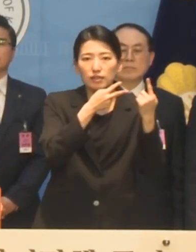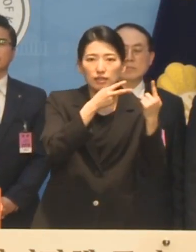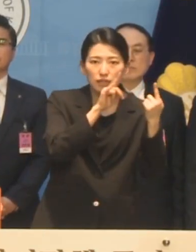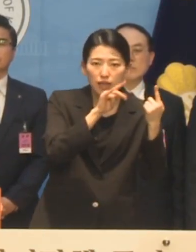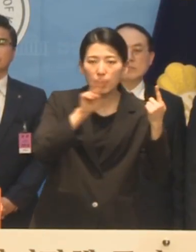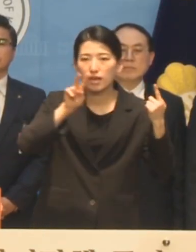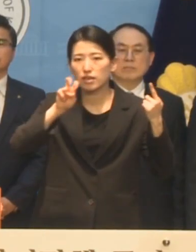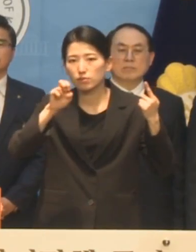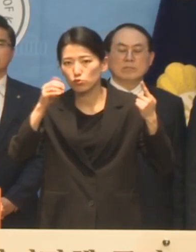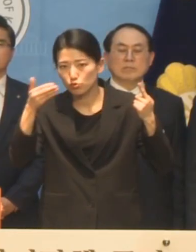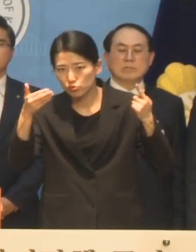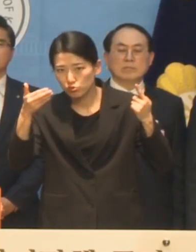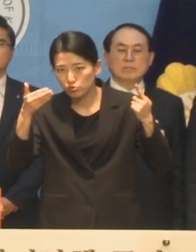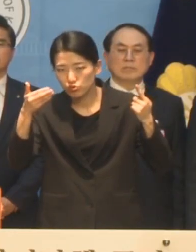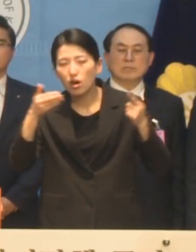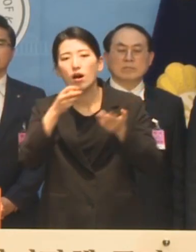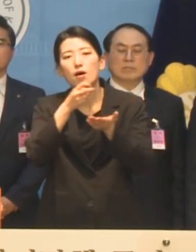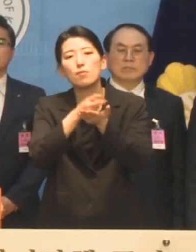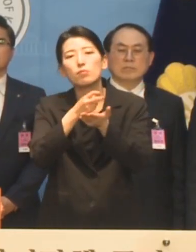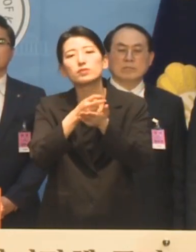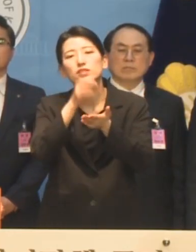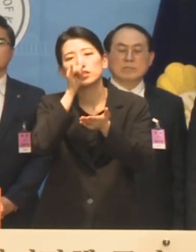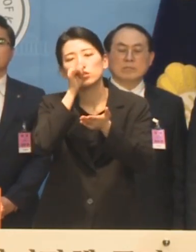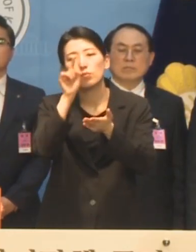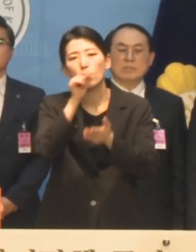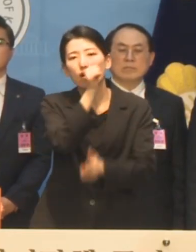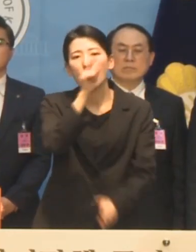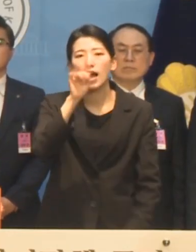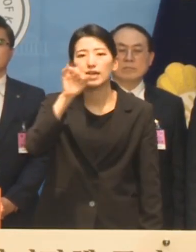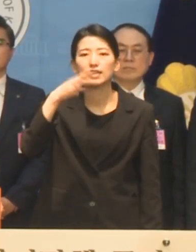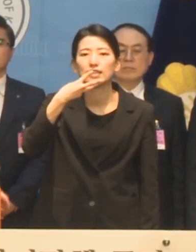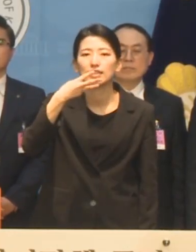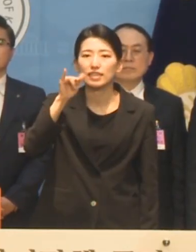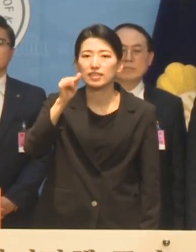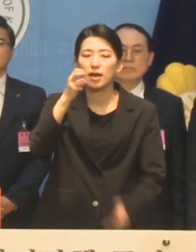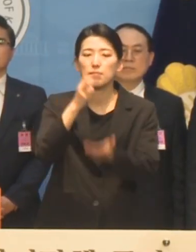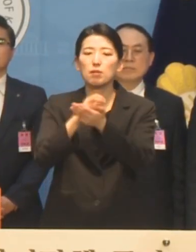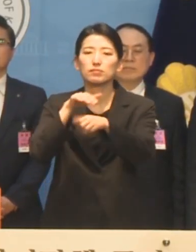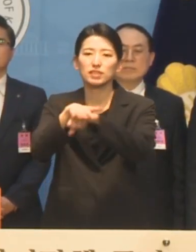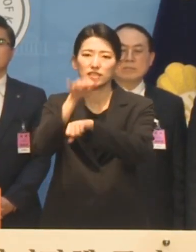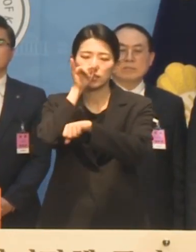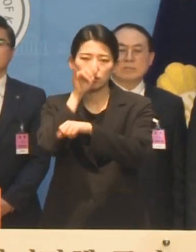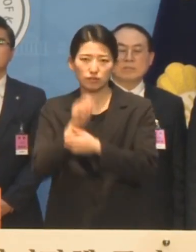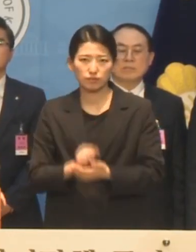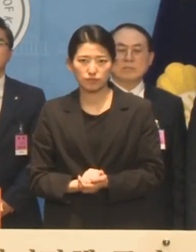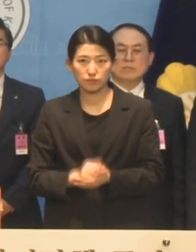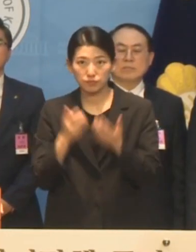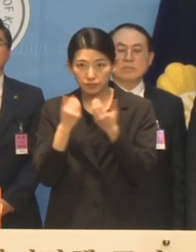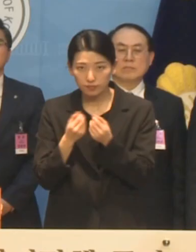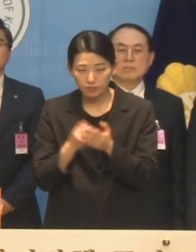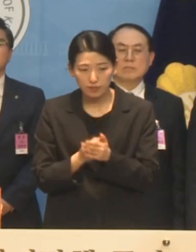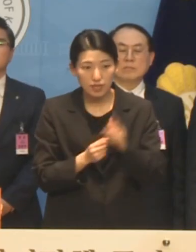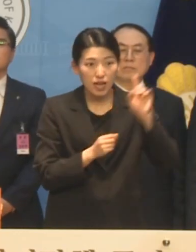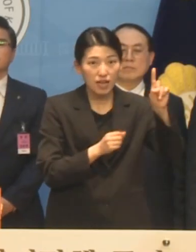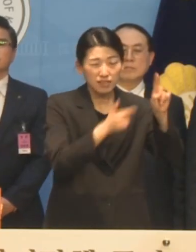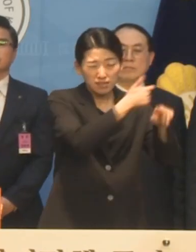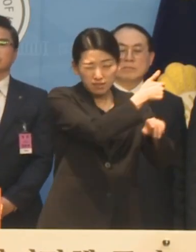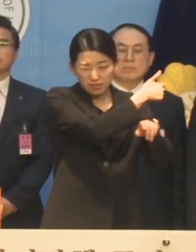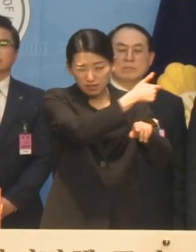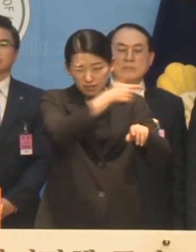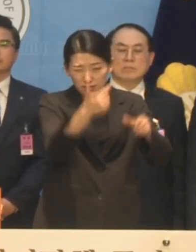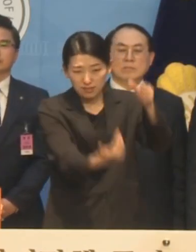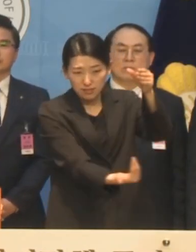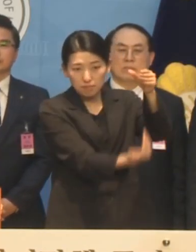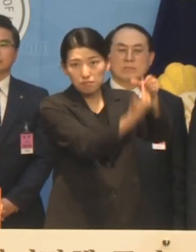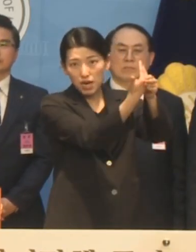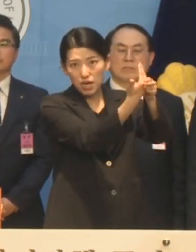300의 법칙이 있습니다. 하인리 법칙이라고 합니다. 우리나라가 그렇게 되었습니다. 이를테면 하나의 대형 사건 터지는